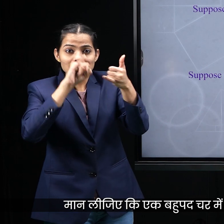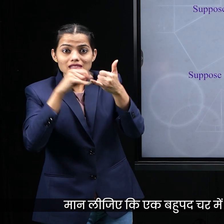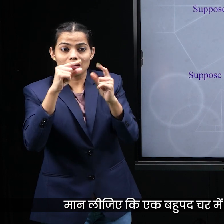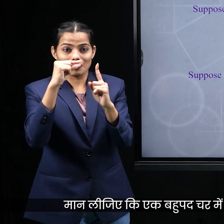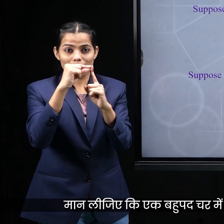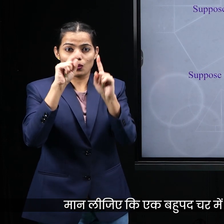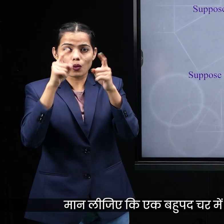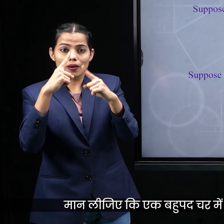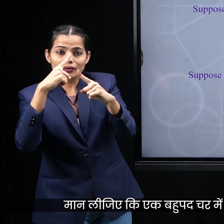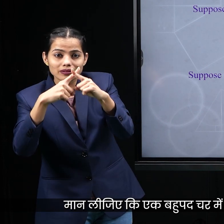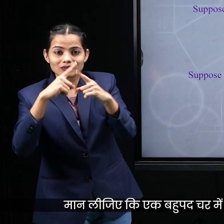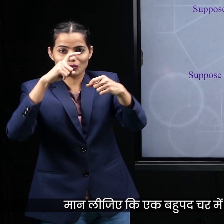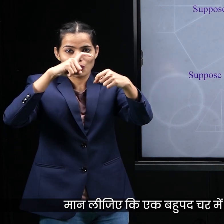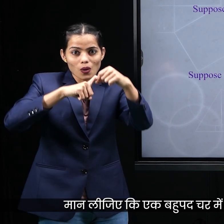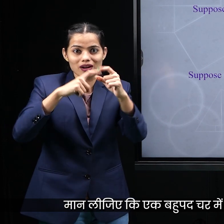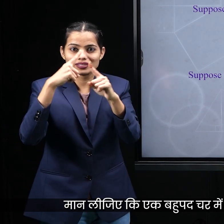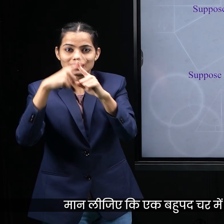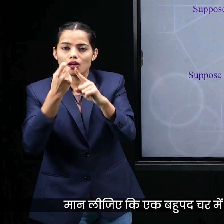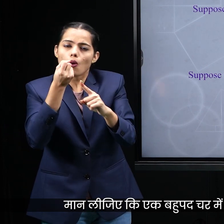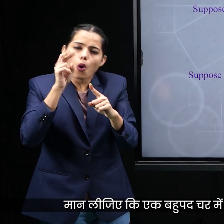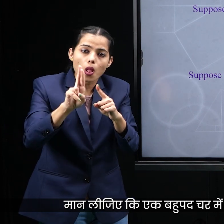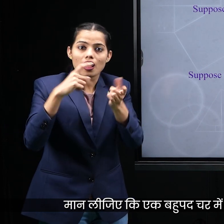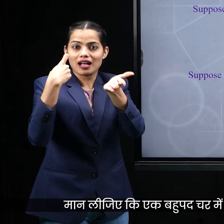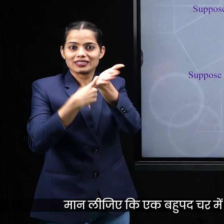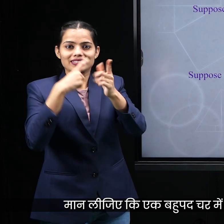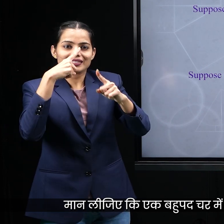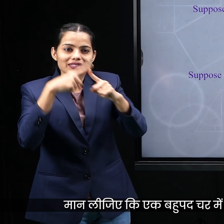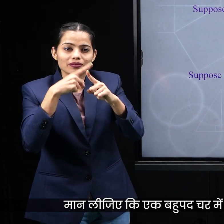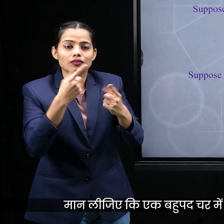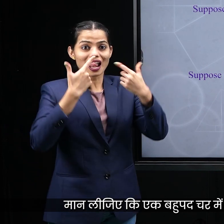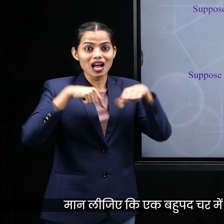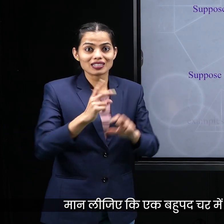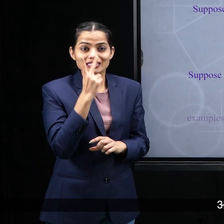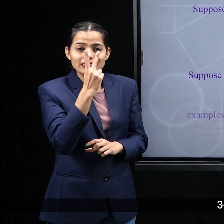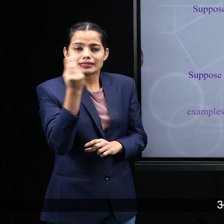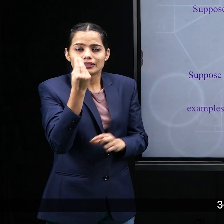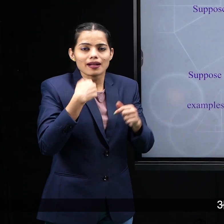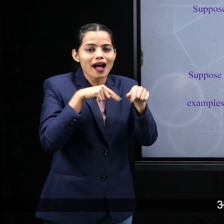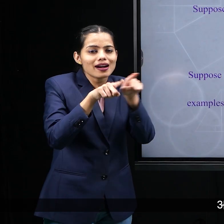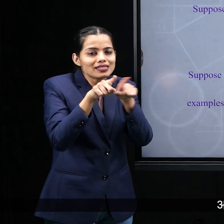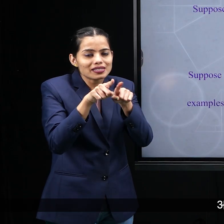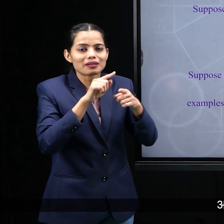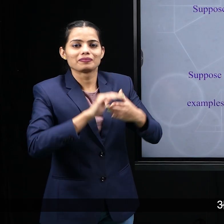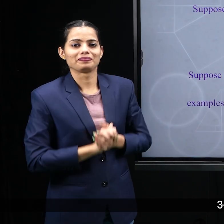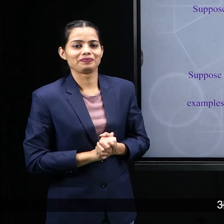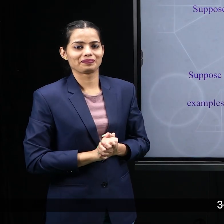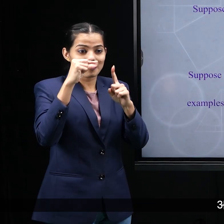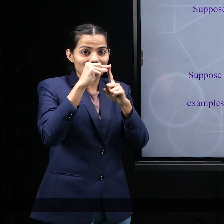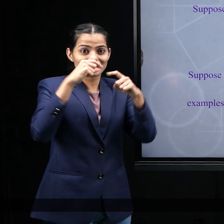px, qx या rx के रूप में लिख सकते हैं। आइए कुछ उदाहरण देखें। px